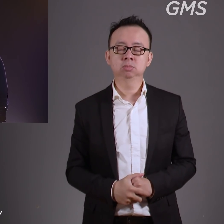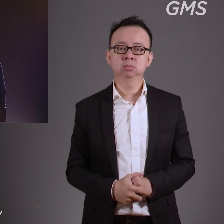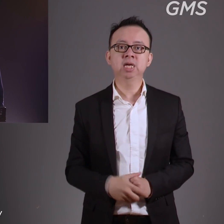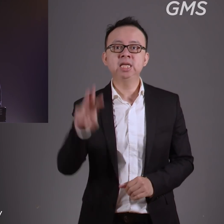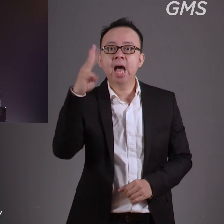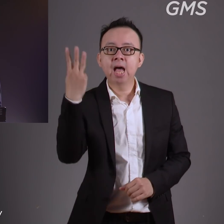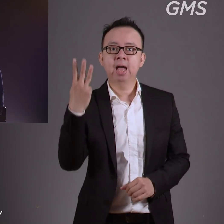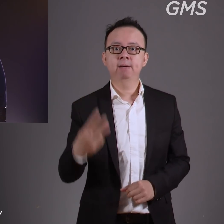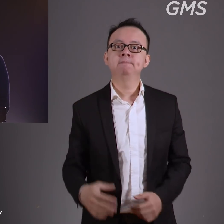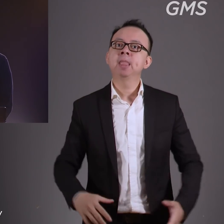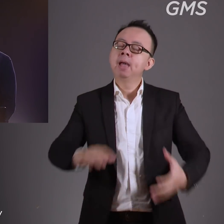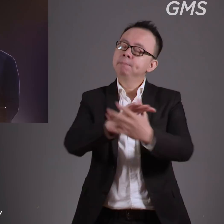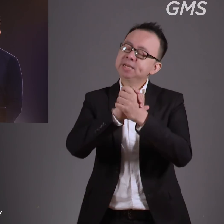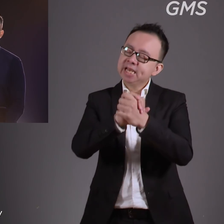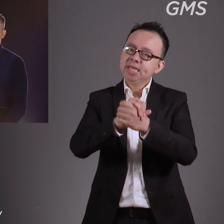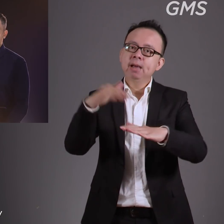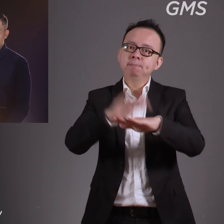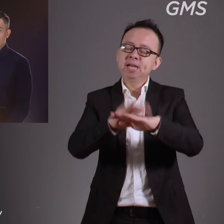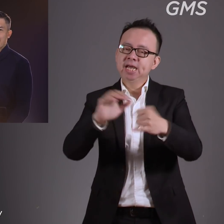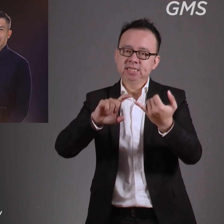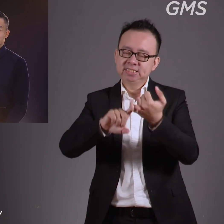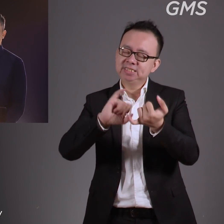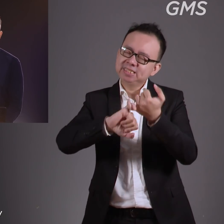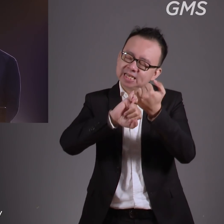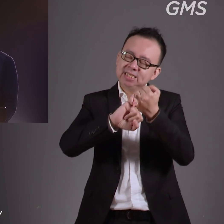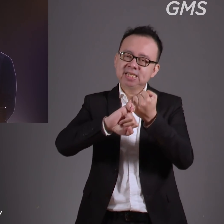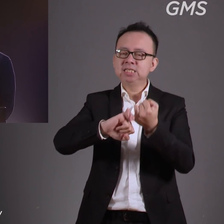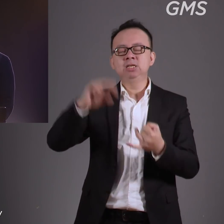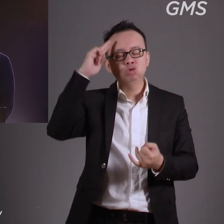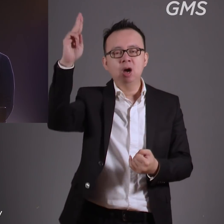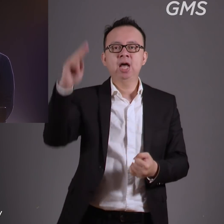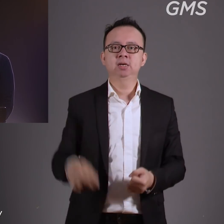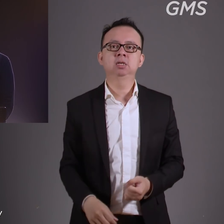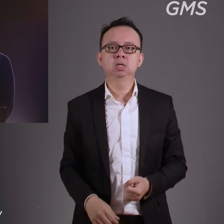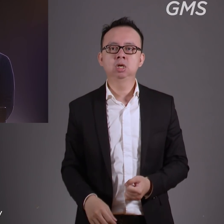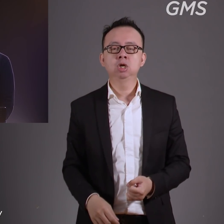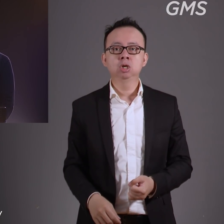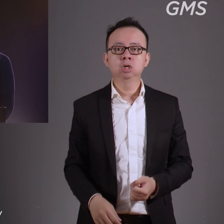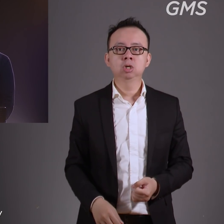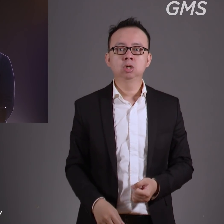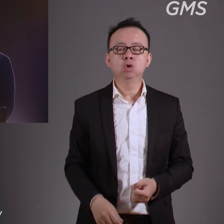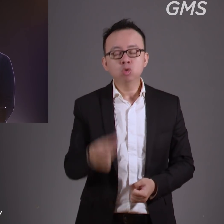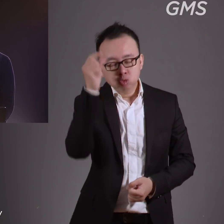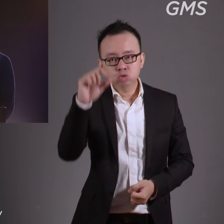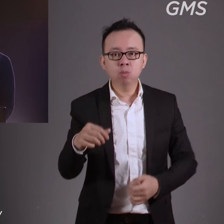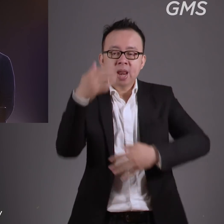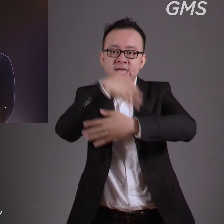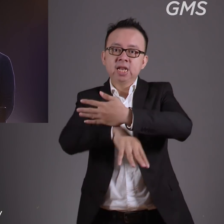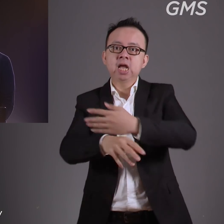Yang ketiga, percaya pada janji Tuhan akan selalu melahirkan orang-orang